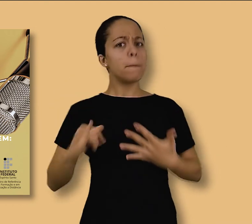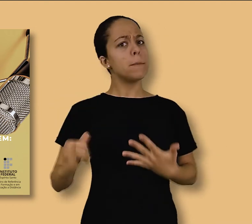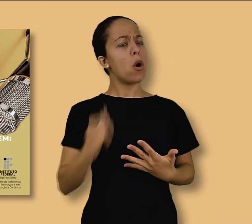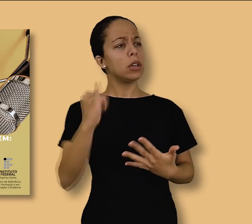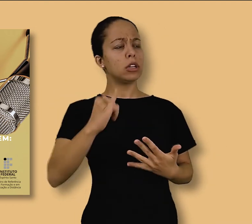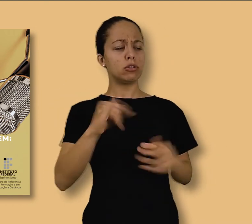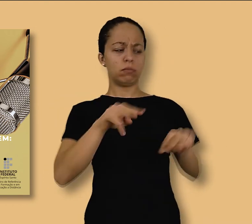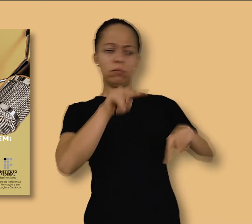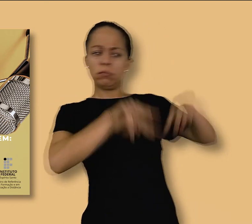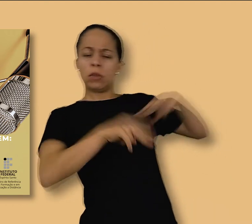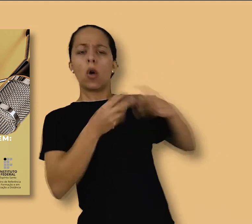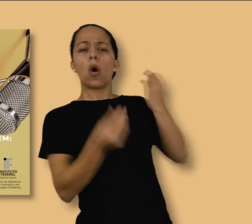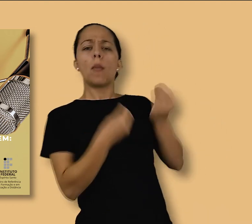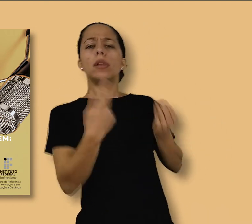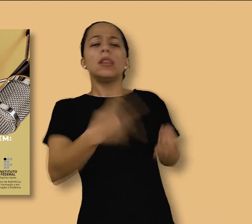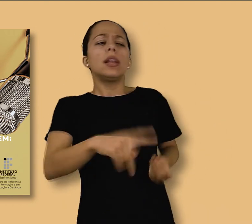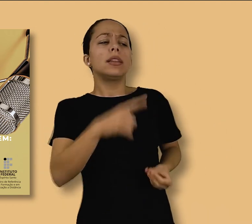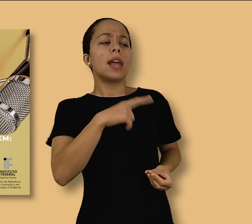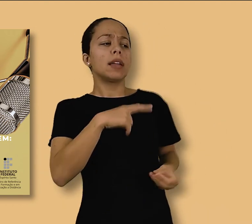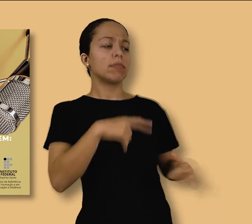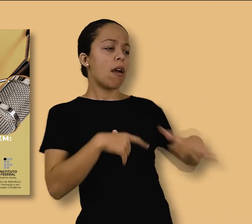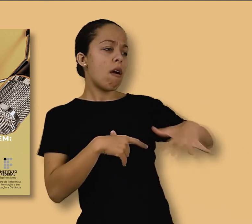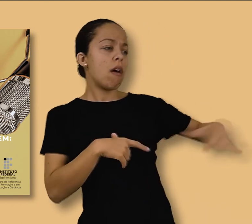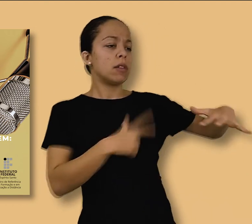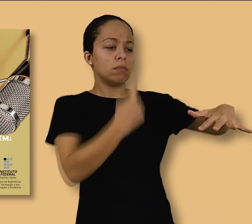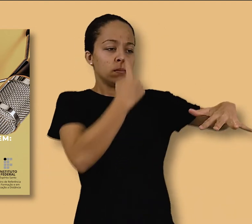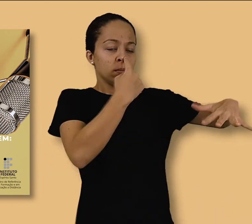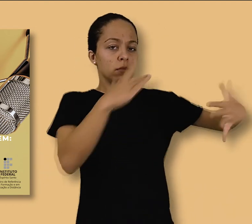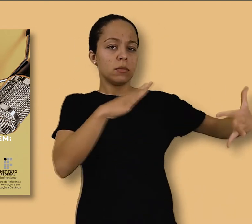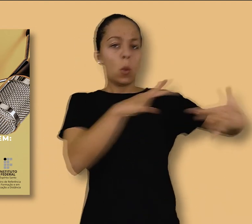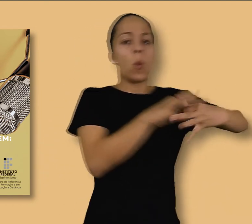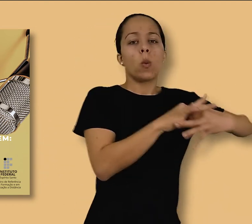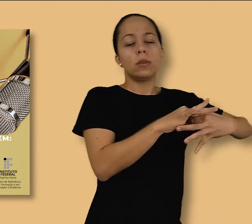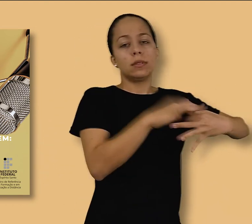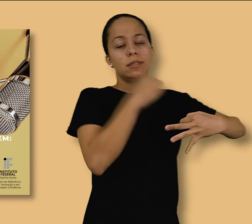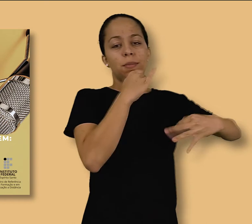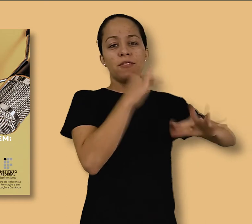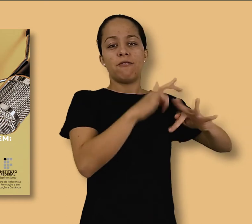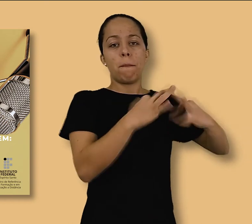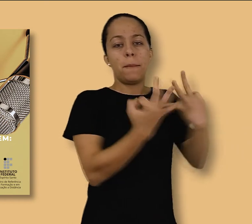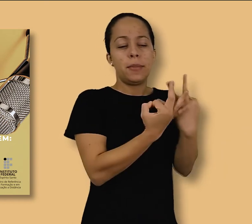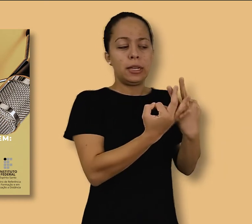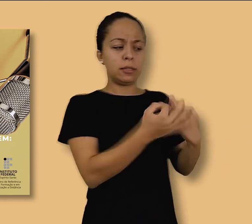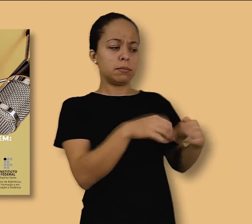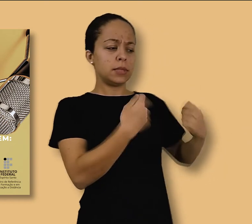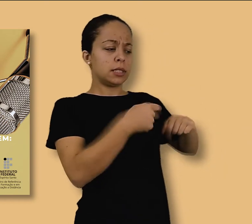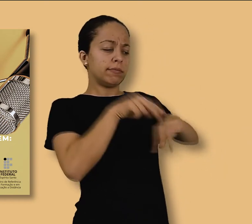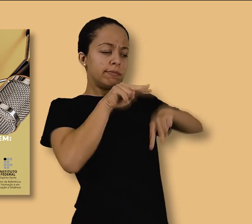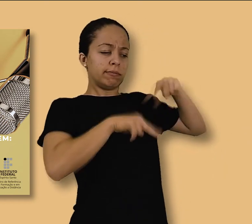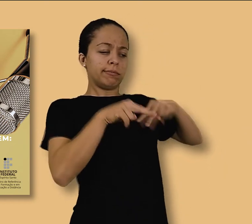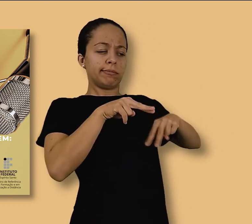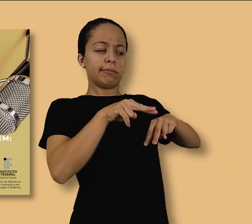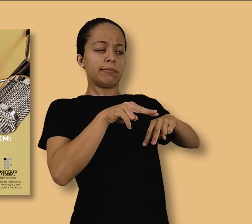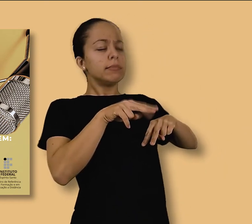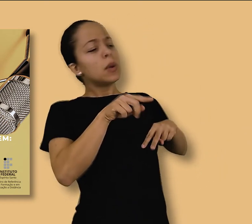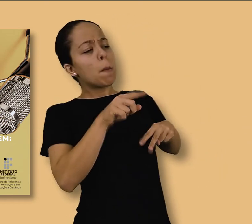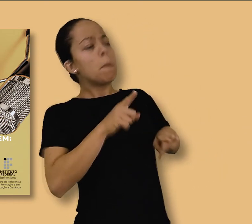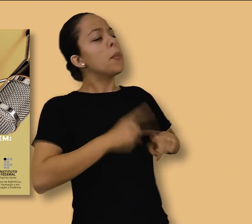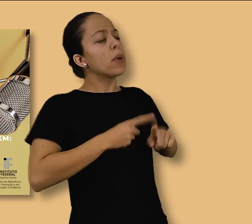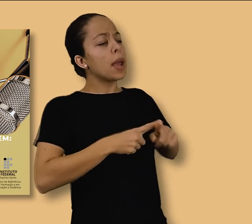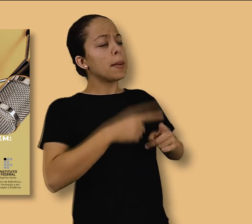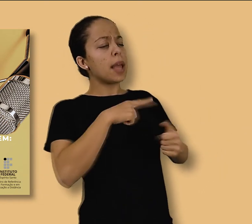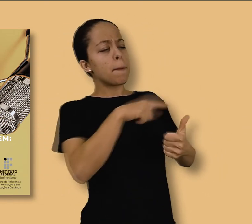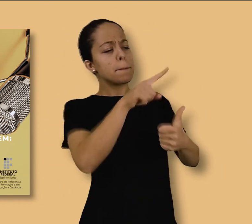análise Ampla de contexto porque tem está envolvido ali uma série de variáveis que precisam ser analisadas né